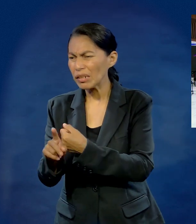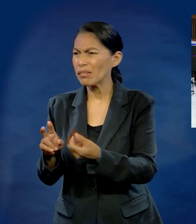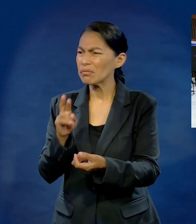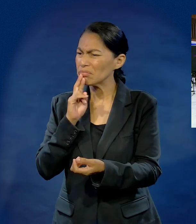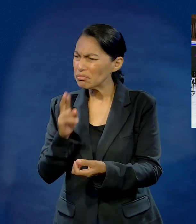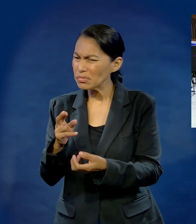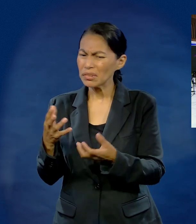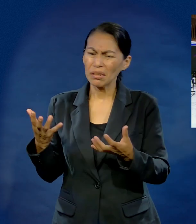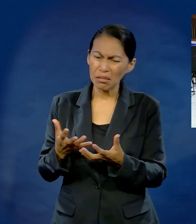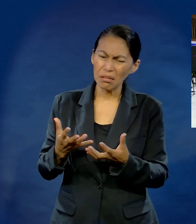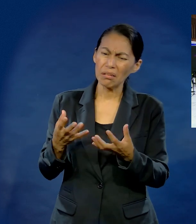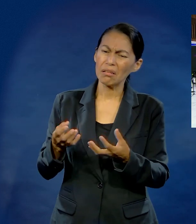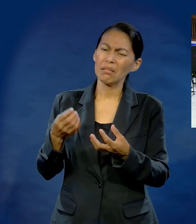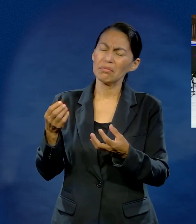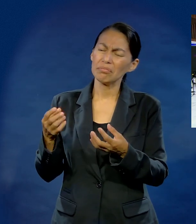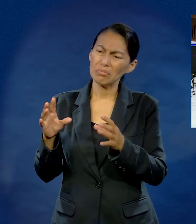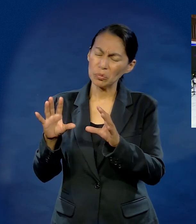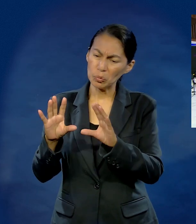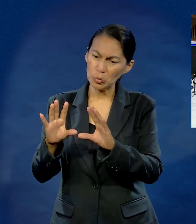aún en la vida cristiana.